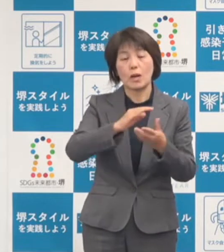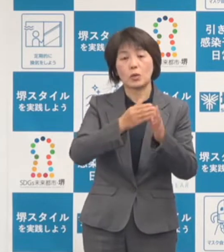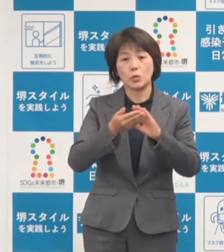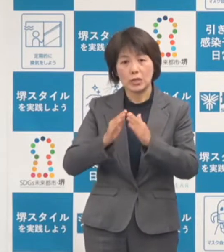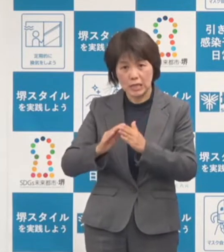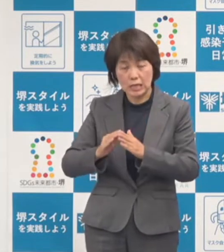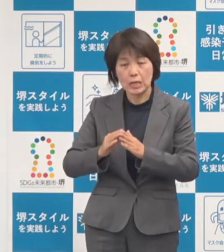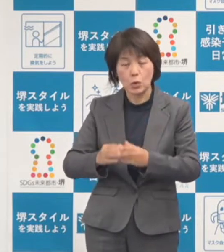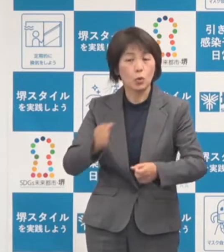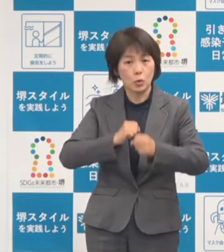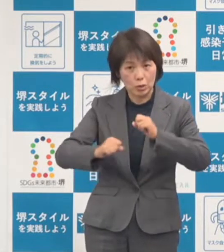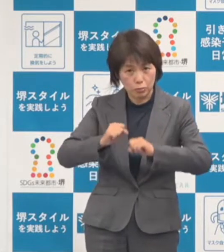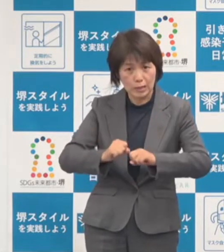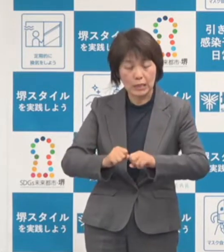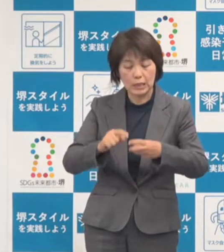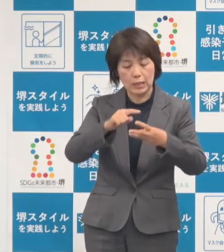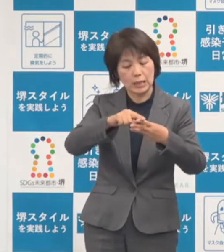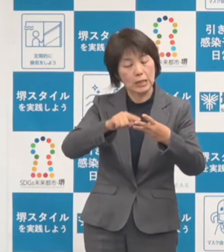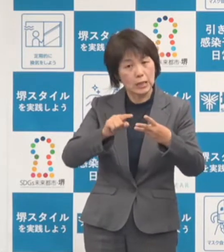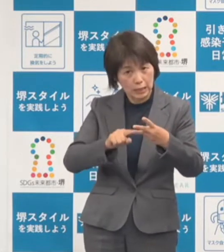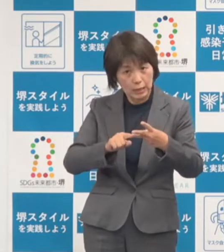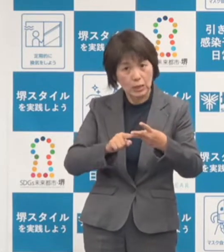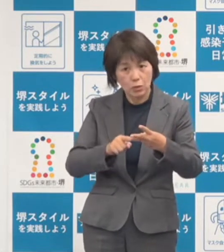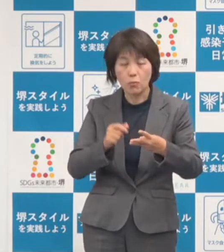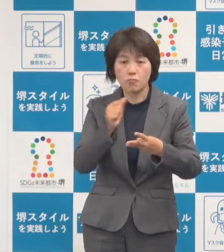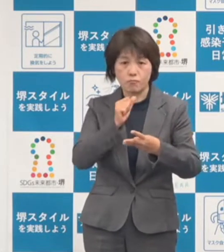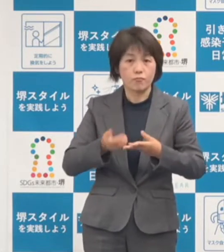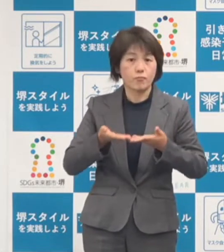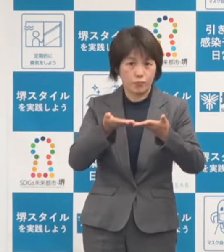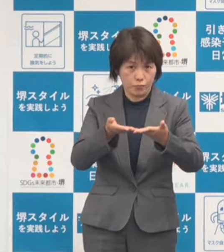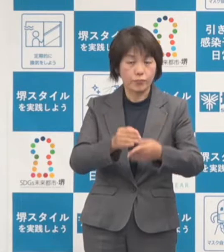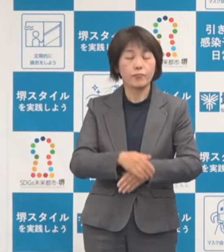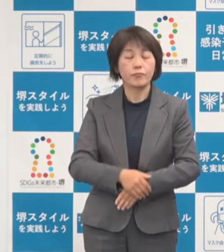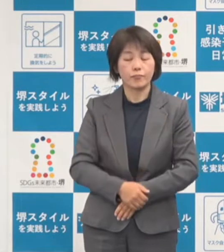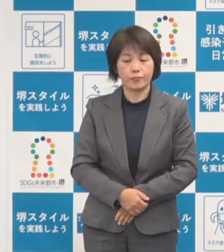て、案件としてお伝えをいたします。